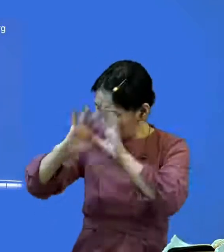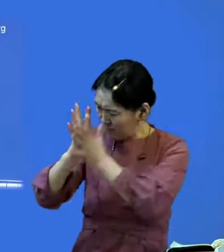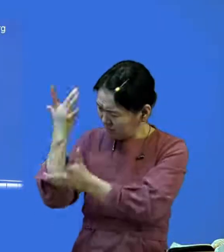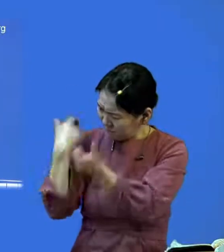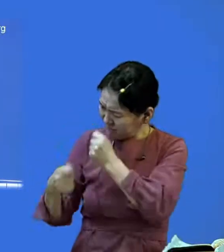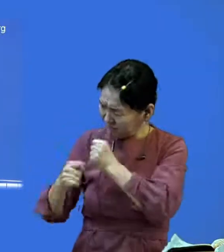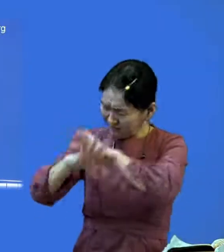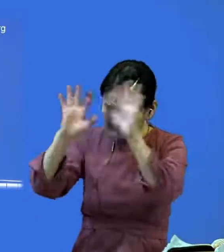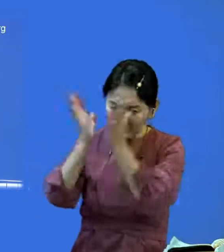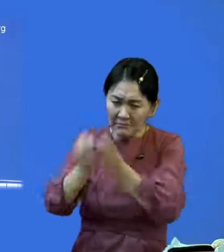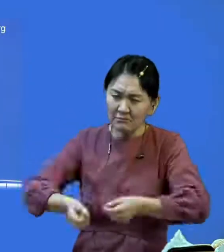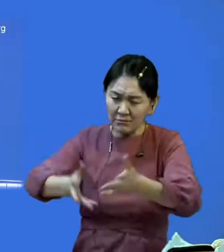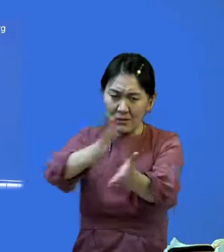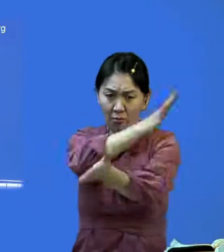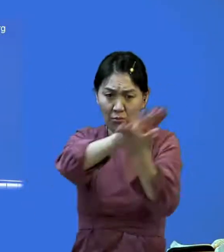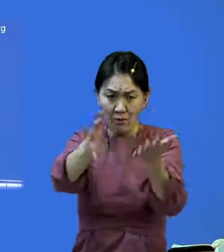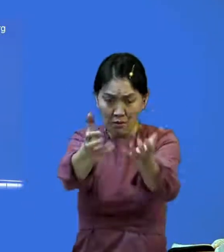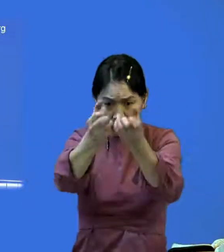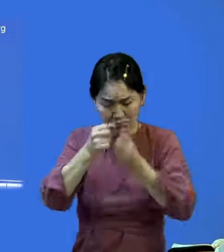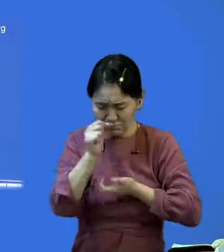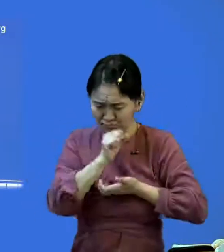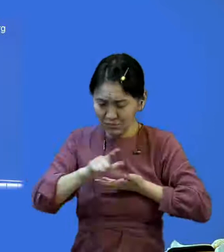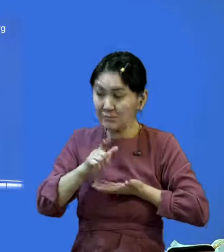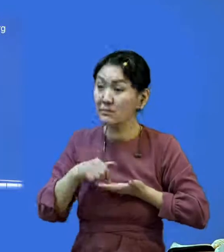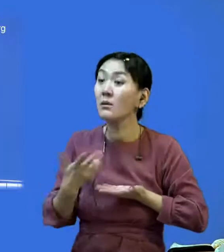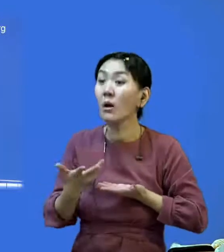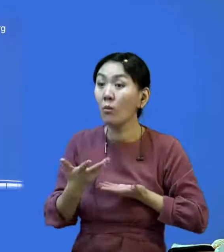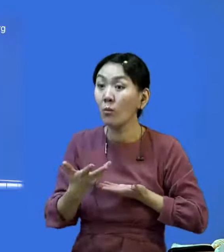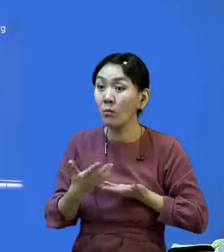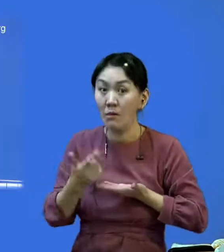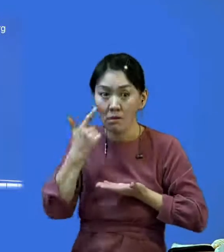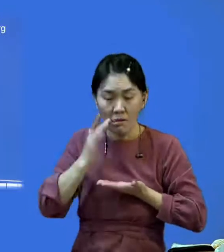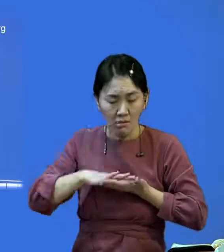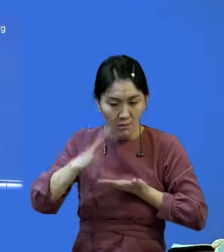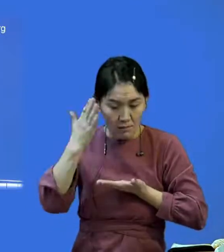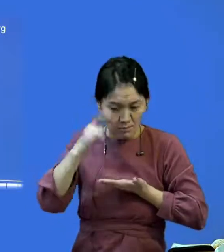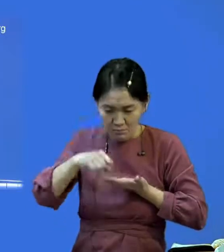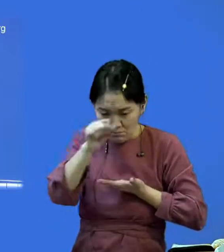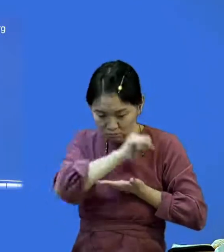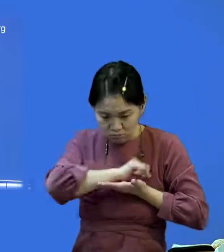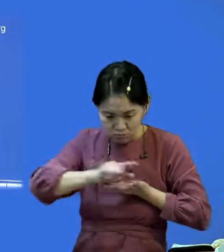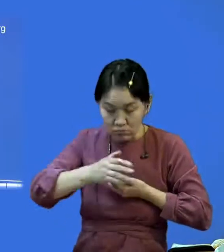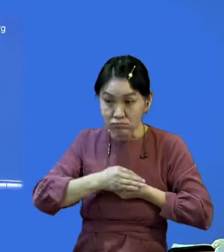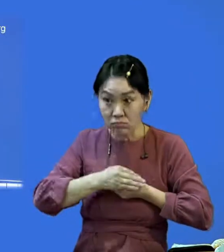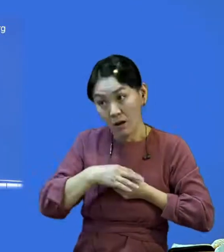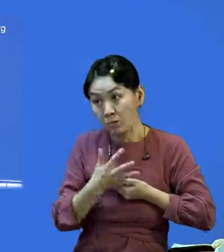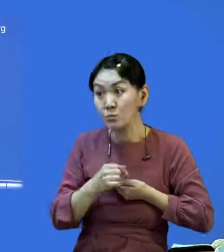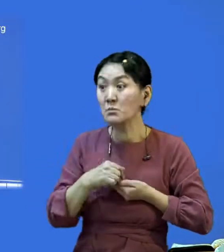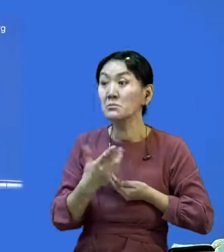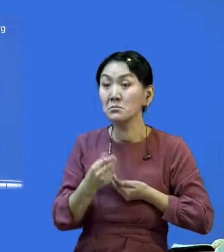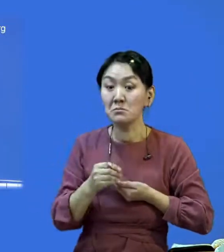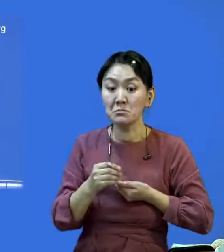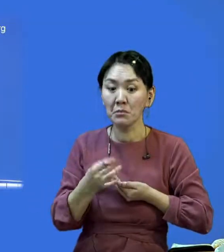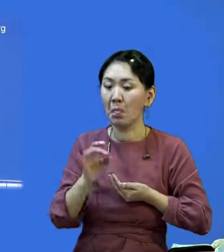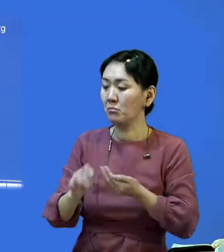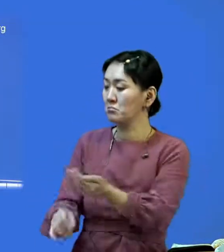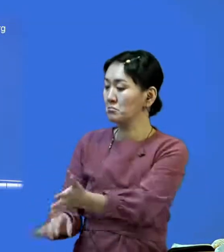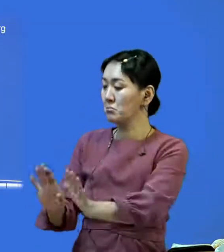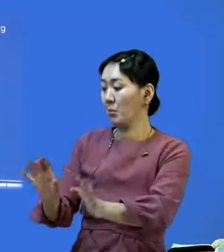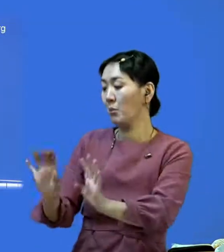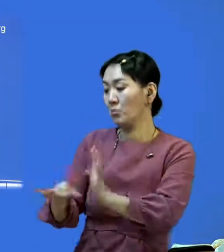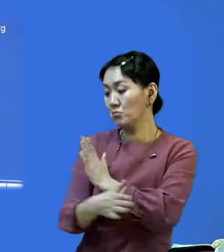зарцуулаад худалдаж авсан үнэт зүйл байна гэвэл тэр чинь эрдэнэ нь болно шүү дээ. Тэгвэл тэрийг алдахаар хүн тэгээ шууд зөнд нь